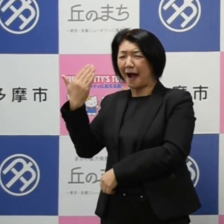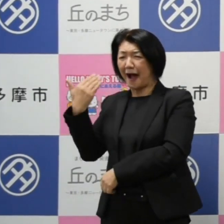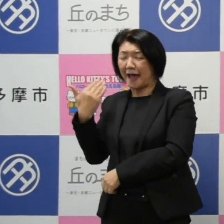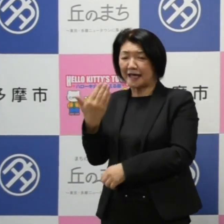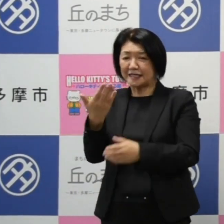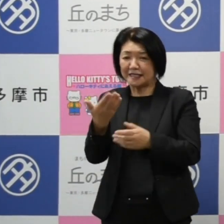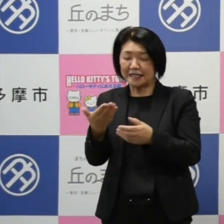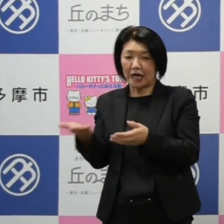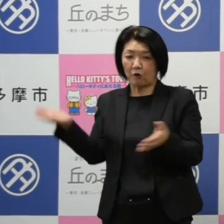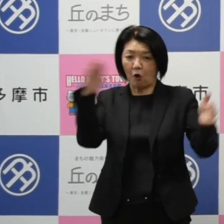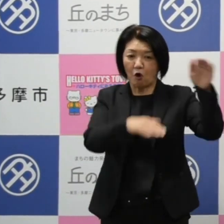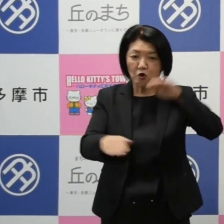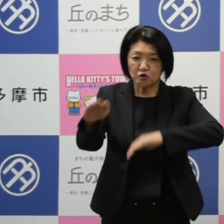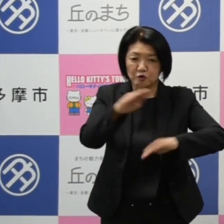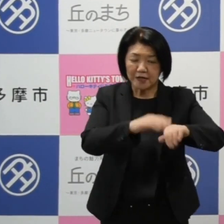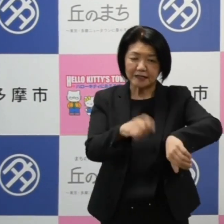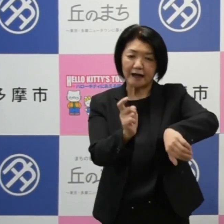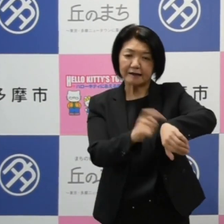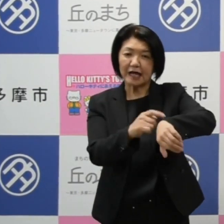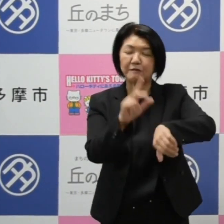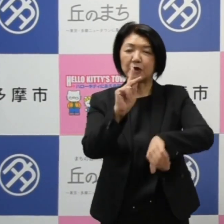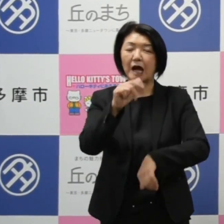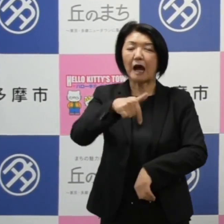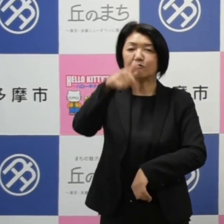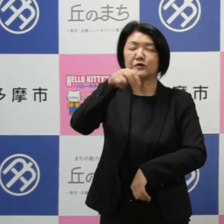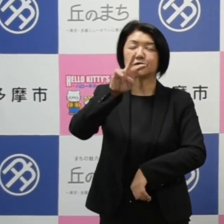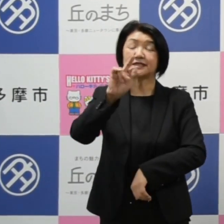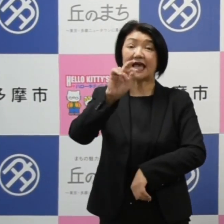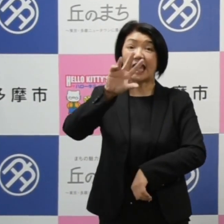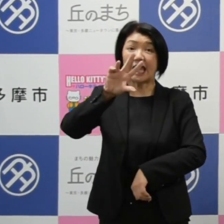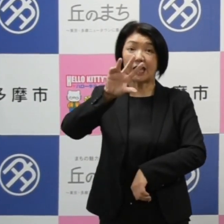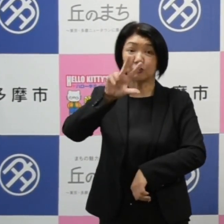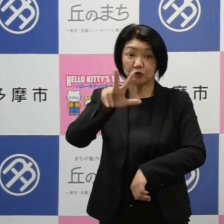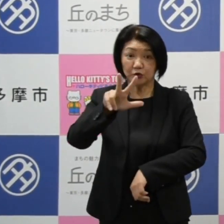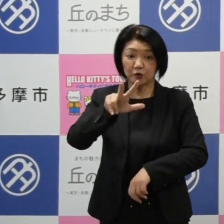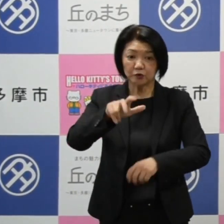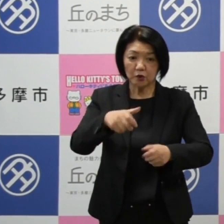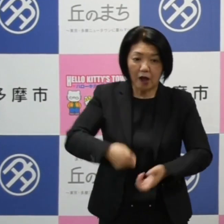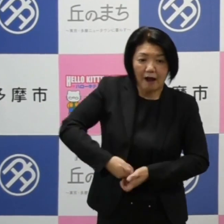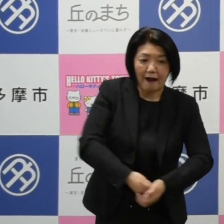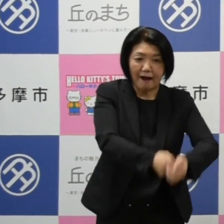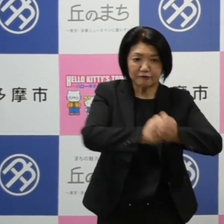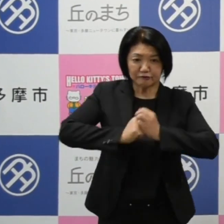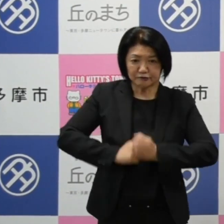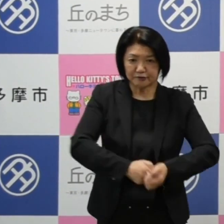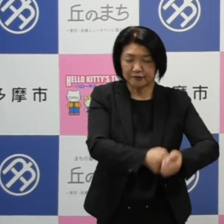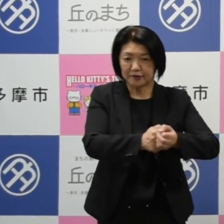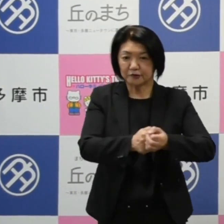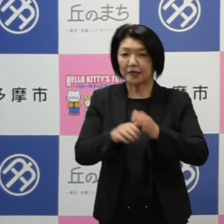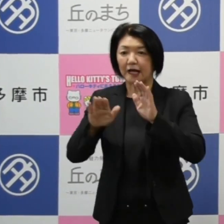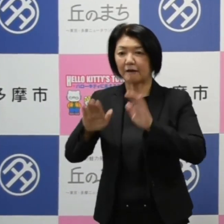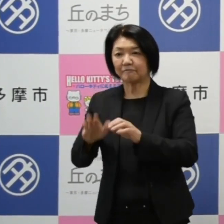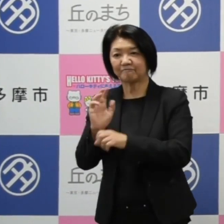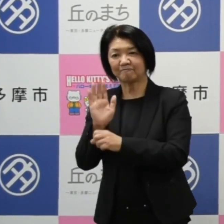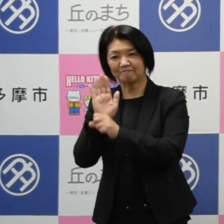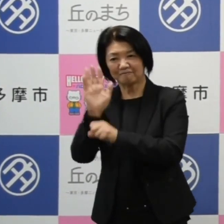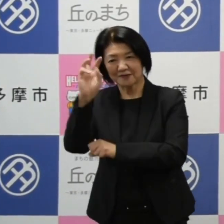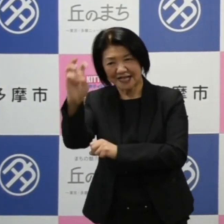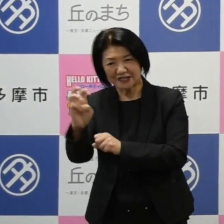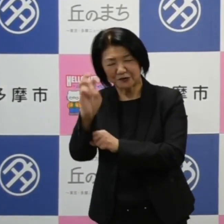プセルの発掘と、30年後に開封するタイムカプセルの埋設を行います